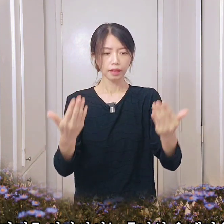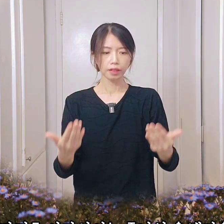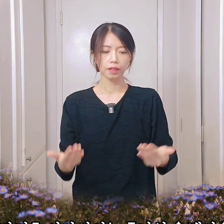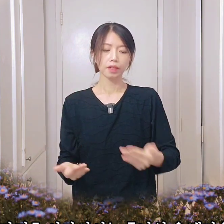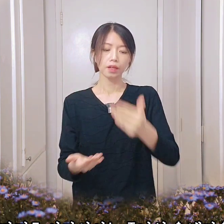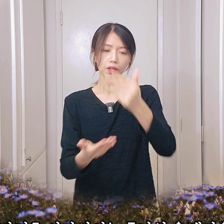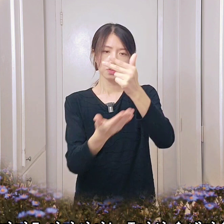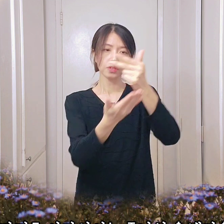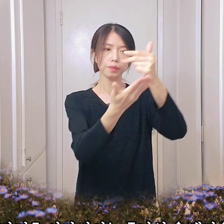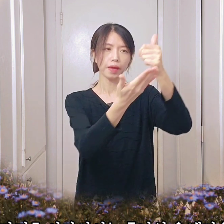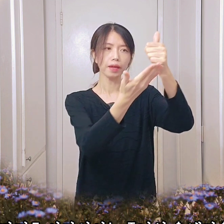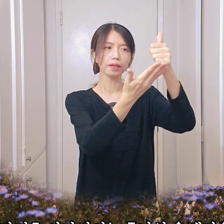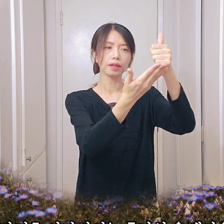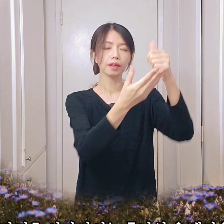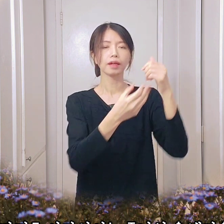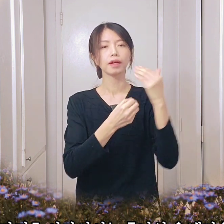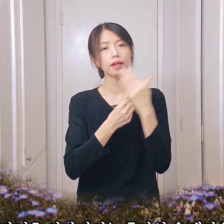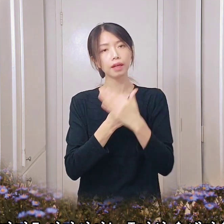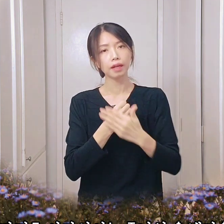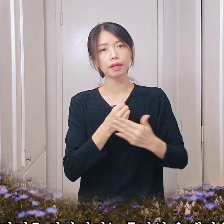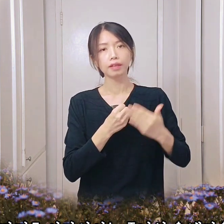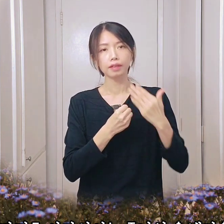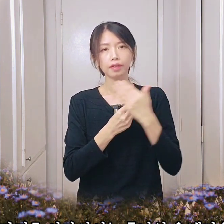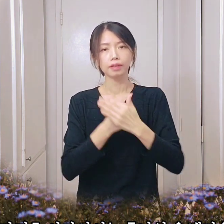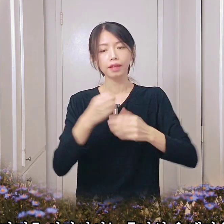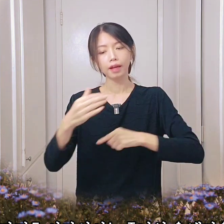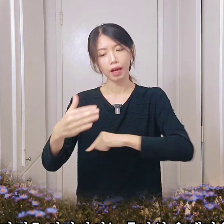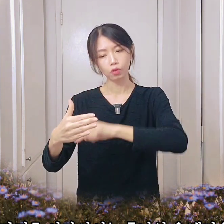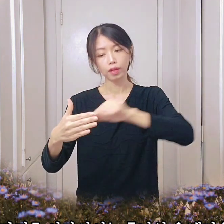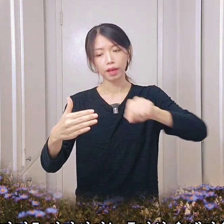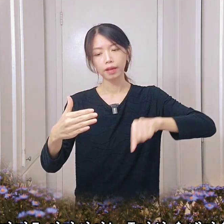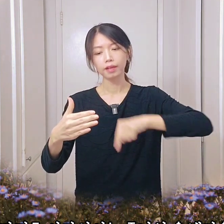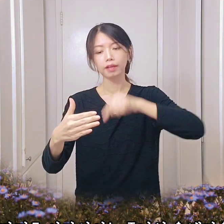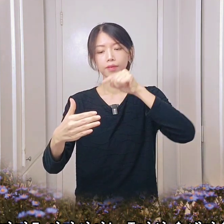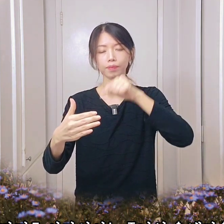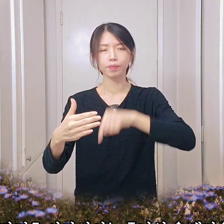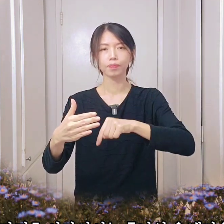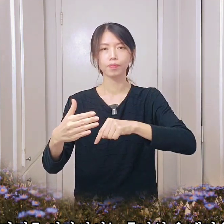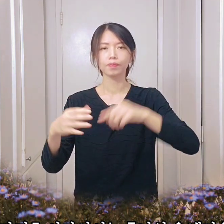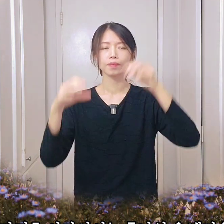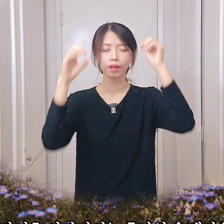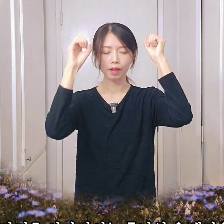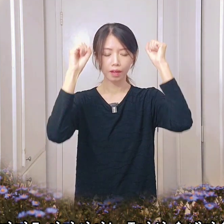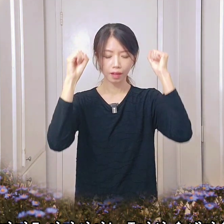사랑하시는 주님의 은혜 가운데